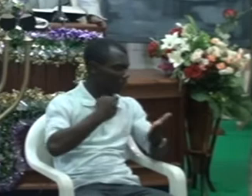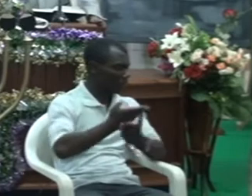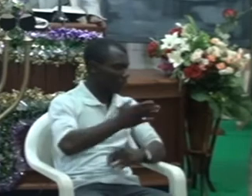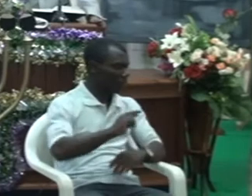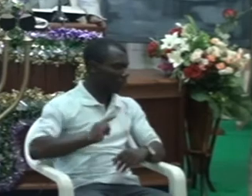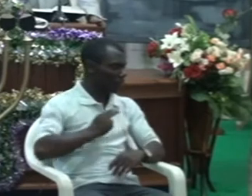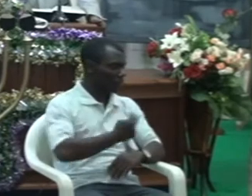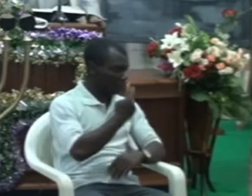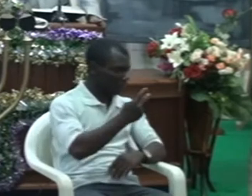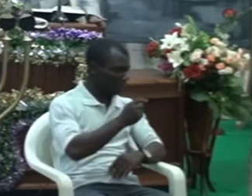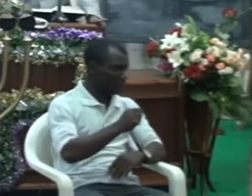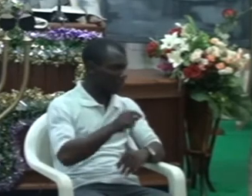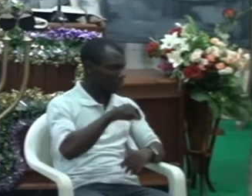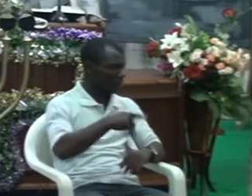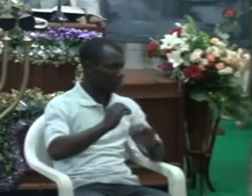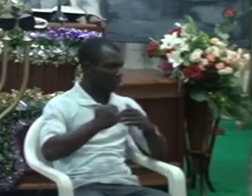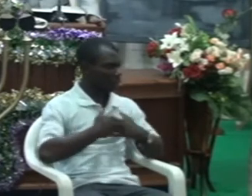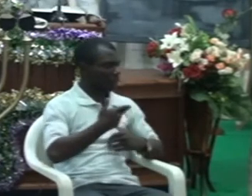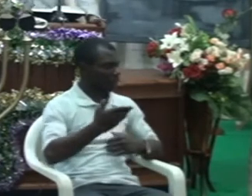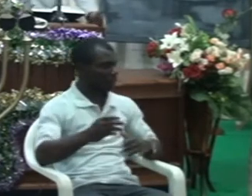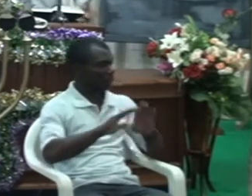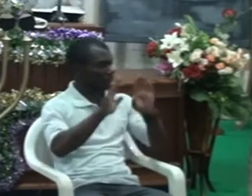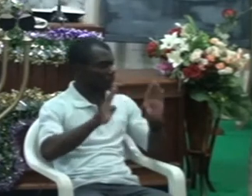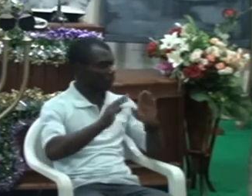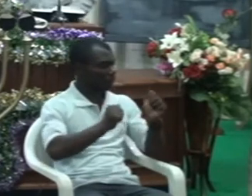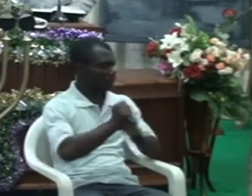qu'on a quoi un membre en bon dans un coup petit canne, il y a beaucoup à l'ifou.